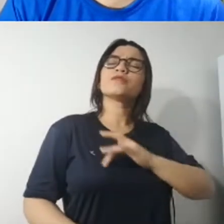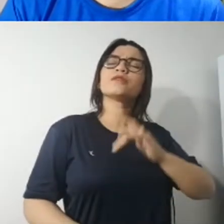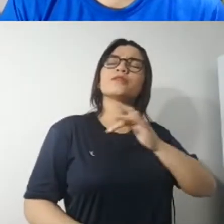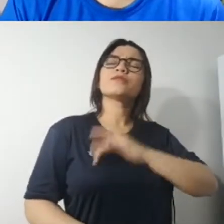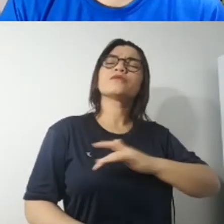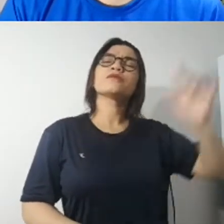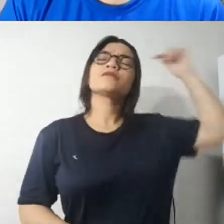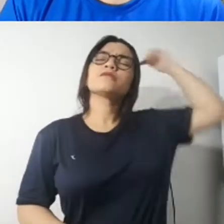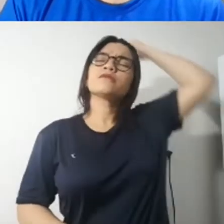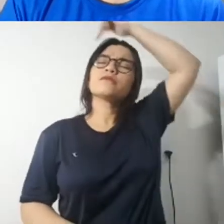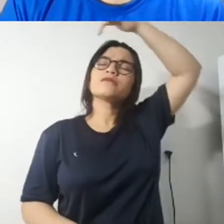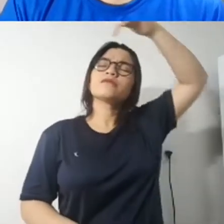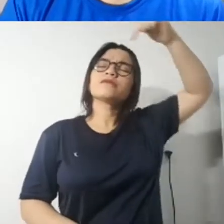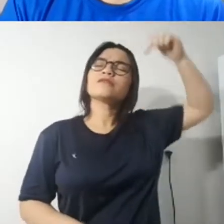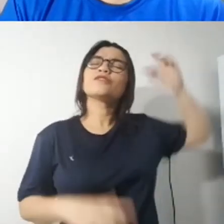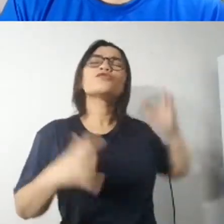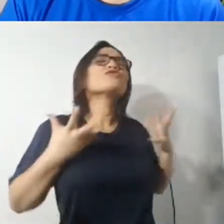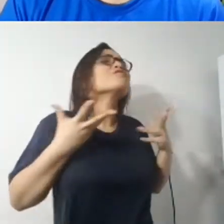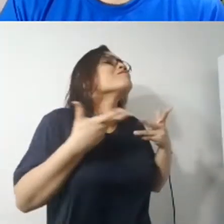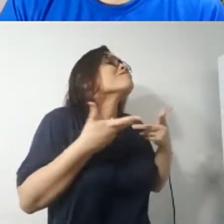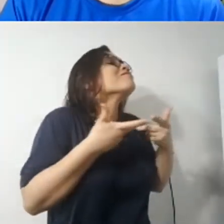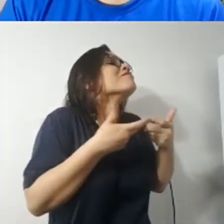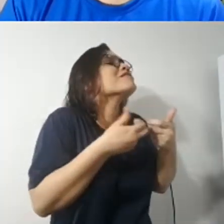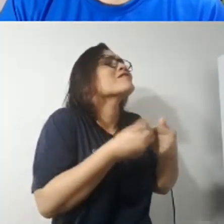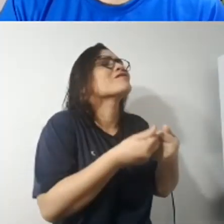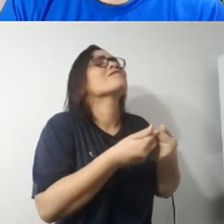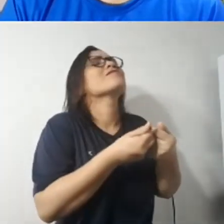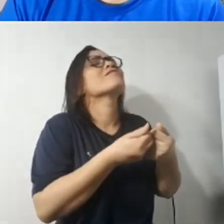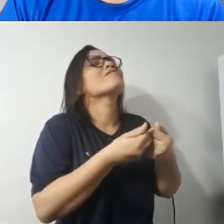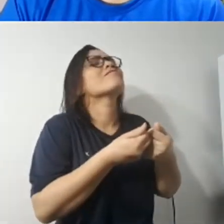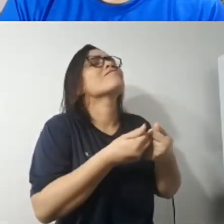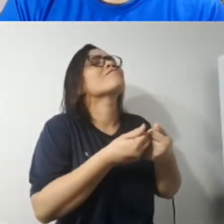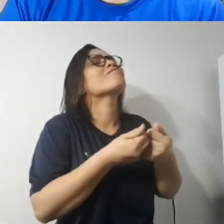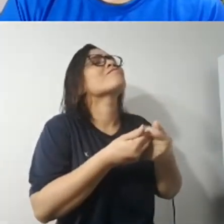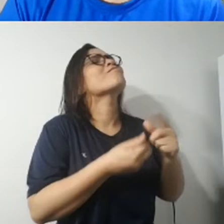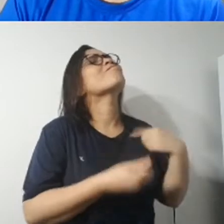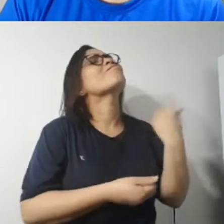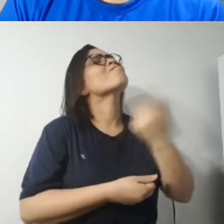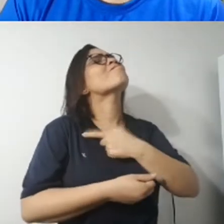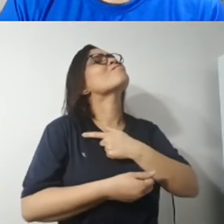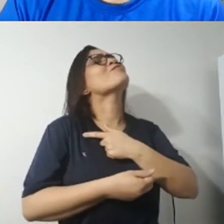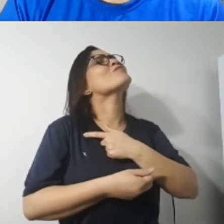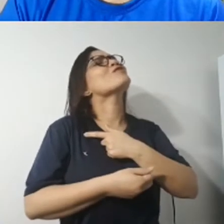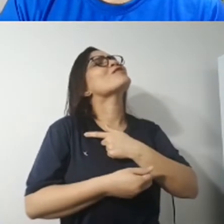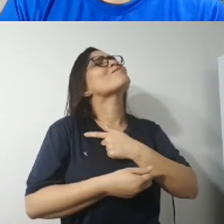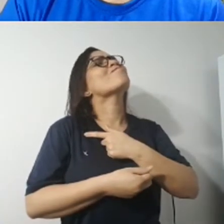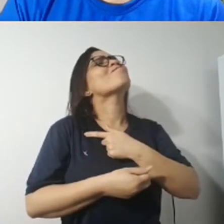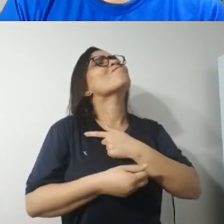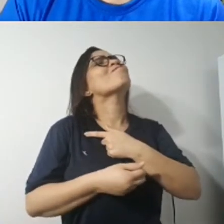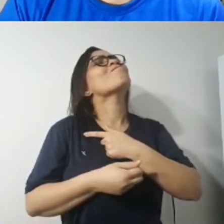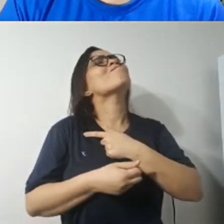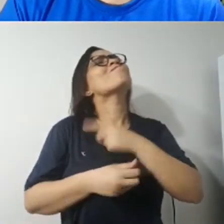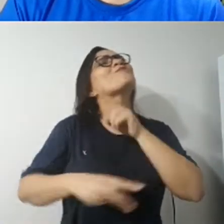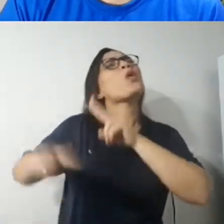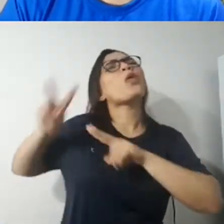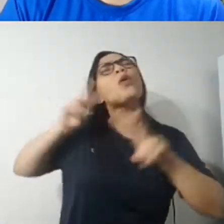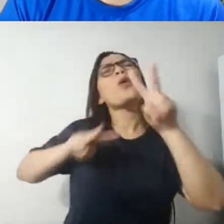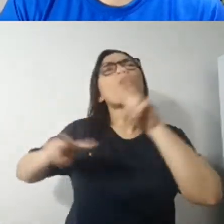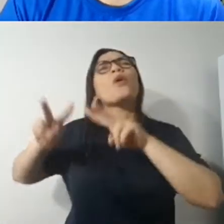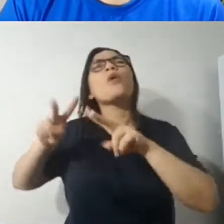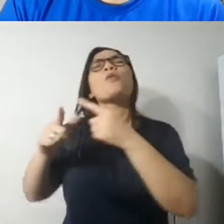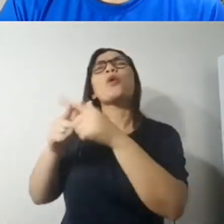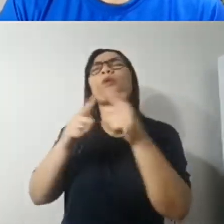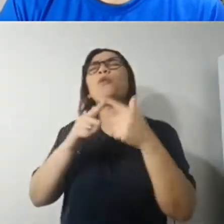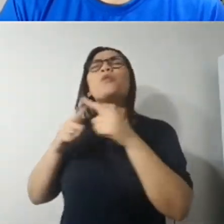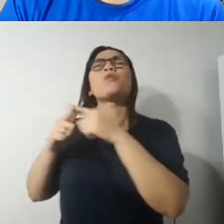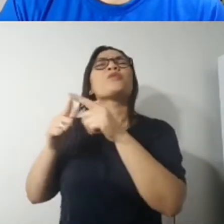maravilhoso. Não nos permita, Pai, olhar para as circunstâncias, porque elas nem sempre são tão favoráveis quanto nós imaginamos.